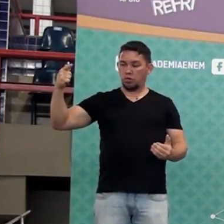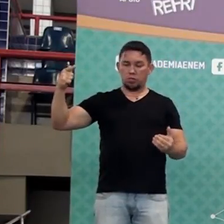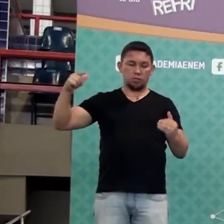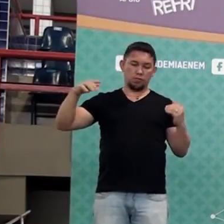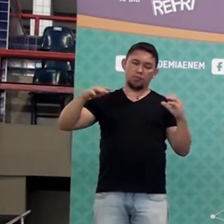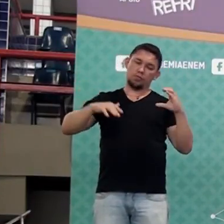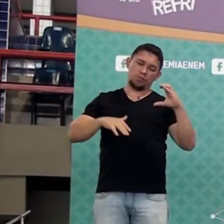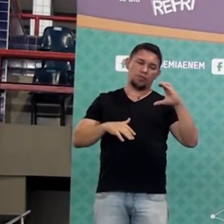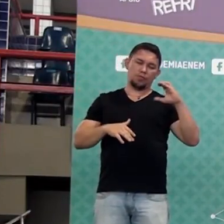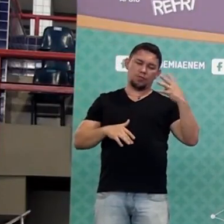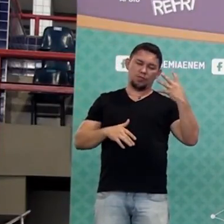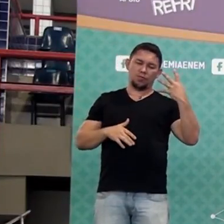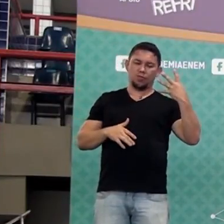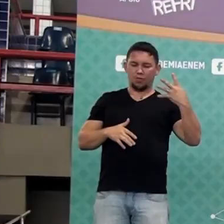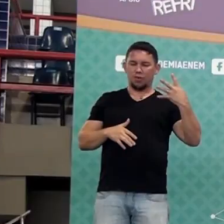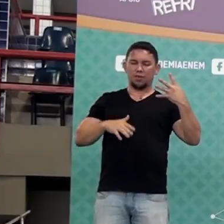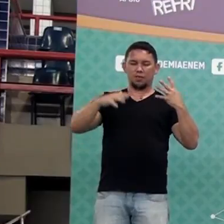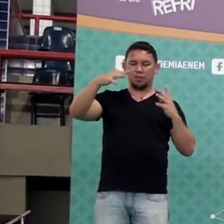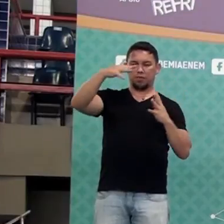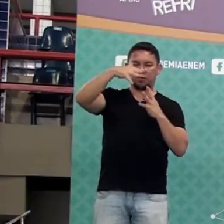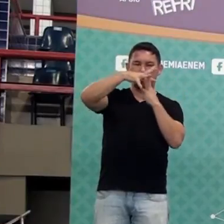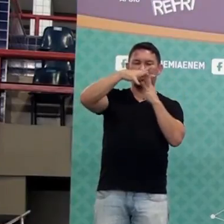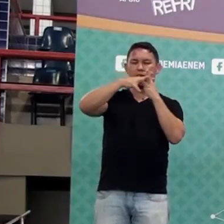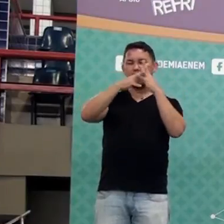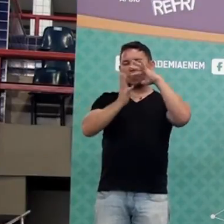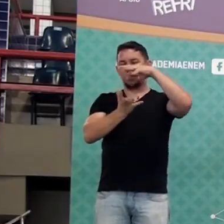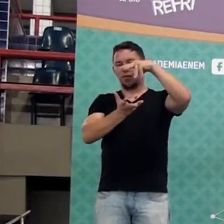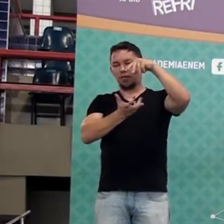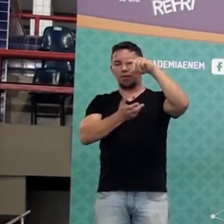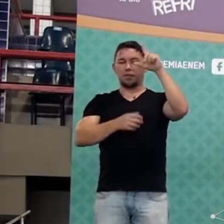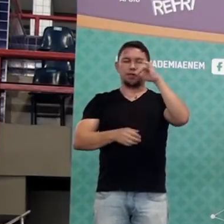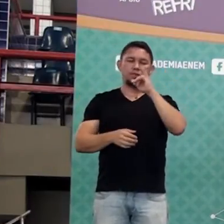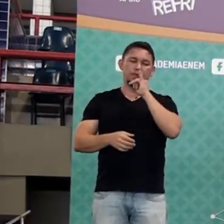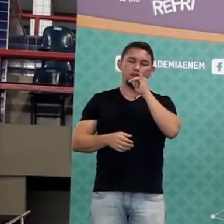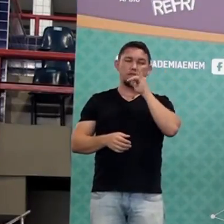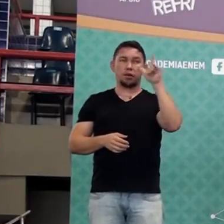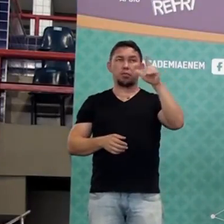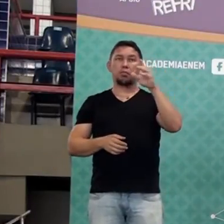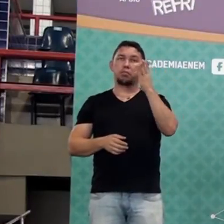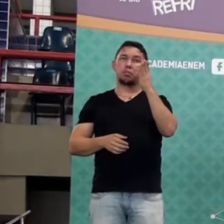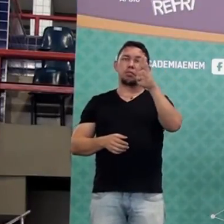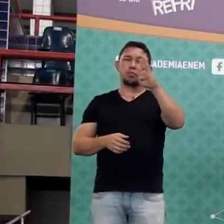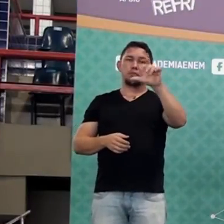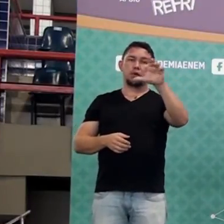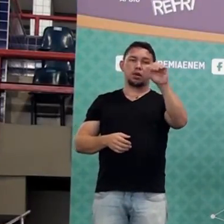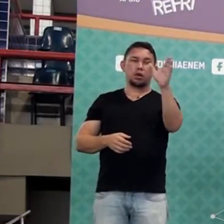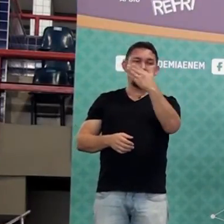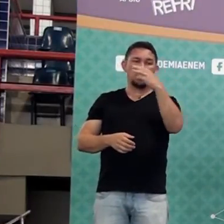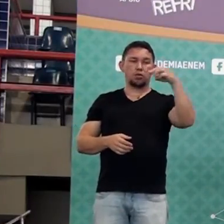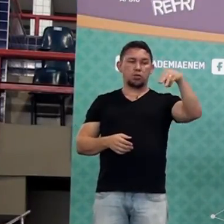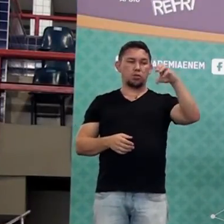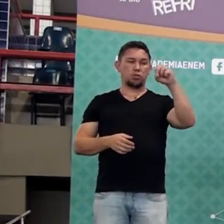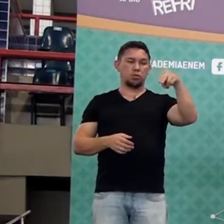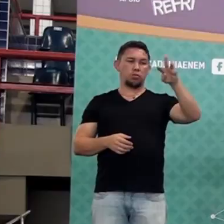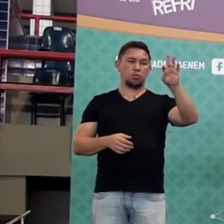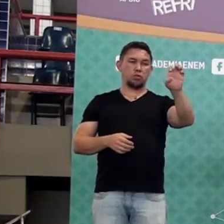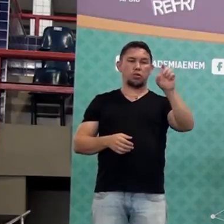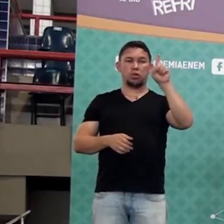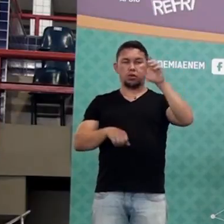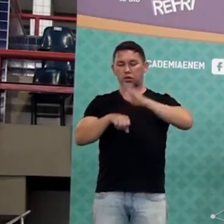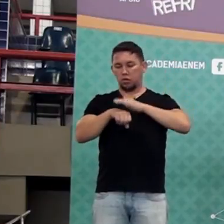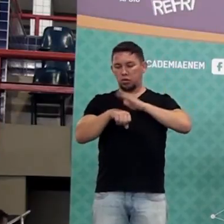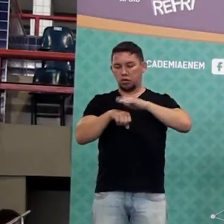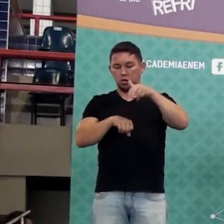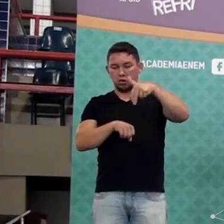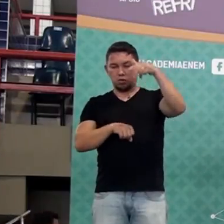provoca muito efeito estufa. Por exemplo, Belo Monte, que eu já falei, que está sendo construída lá no norte, tá?